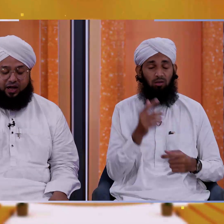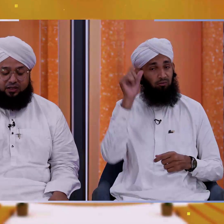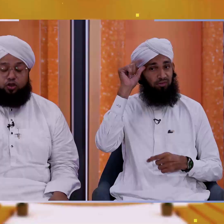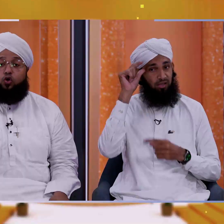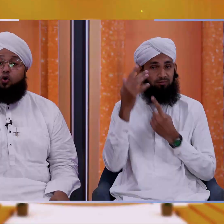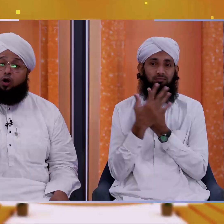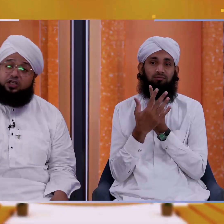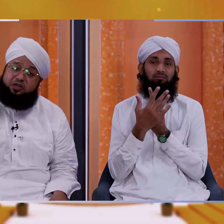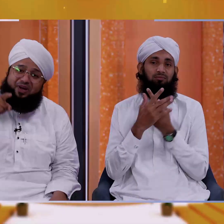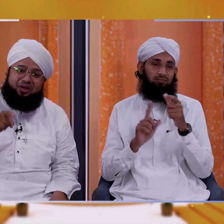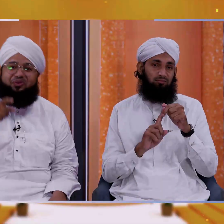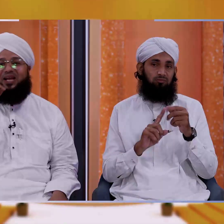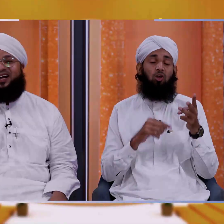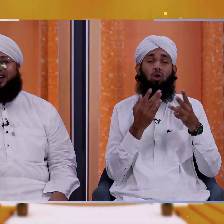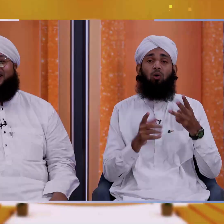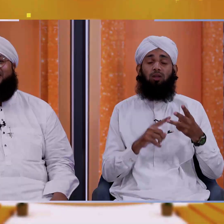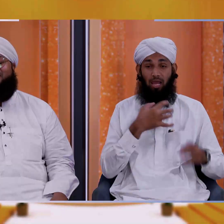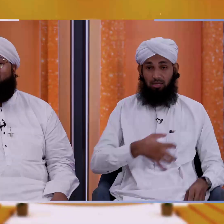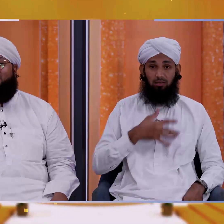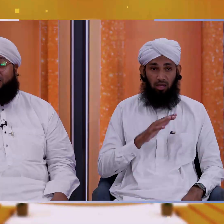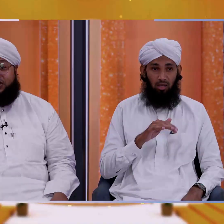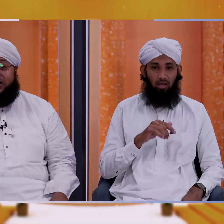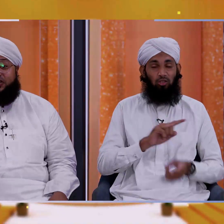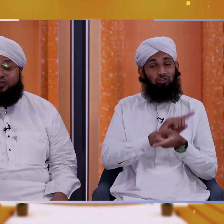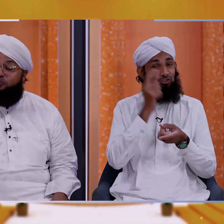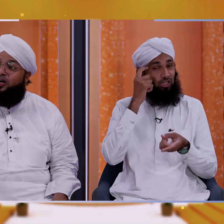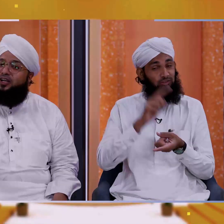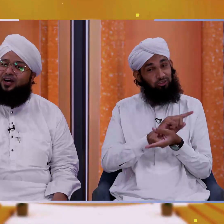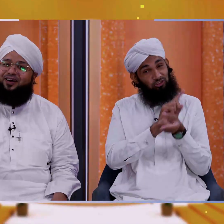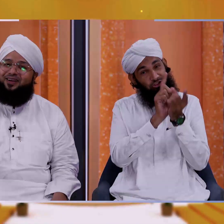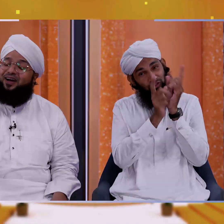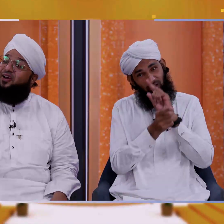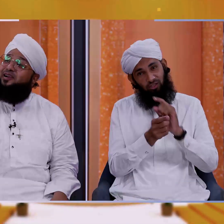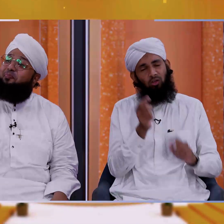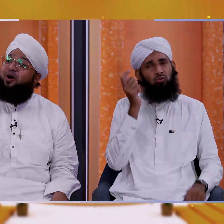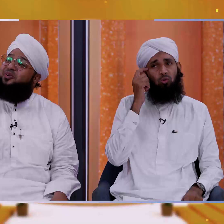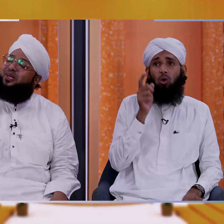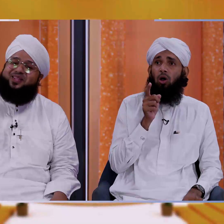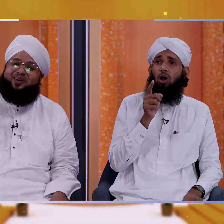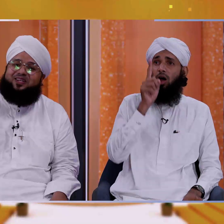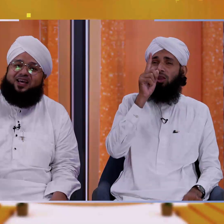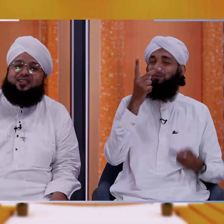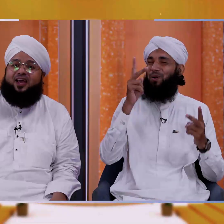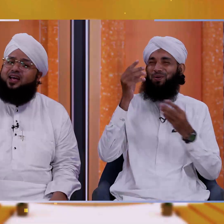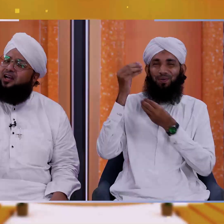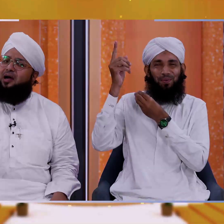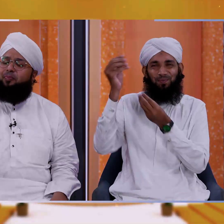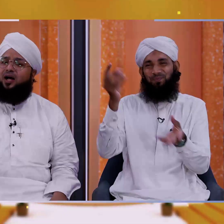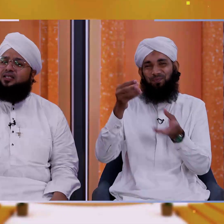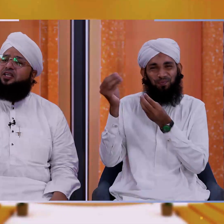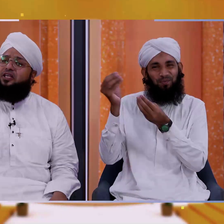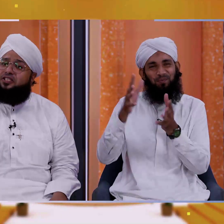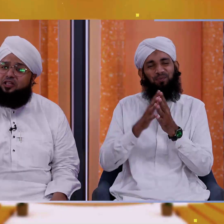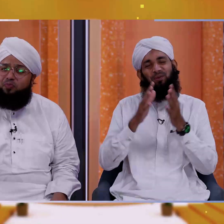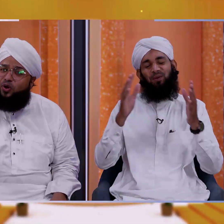کی عادت کو رشک میں تبدیل کر لیں۔ رشک کیسے؟ سبحان اللہ، ارے اللہ پاک نے کتنا نوازا ہے اسے، اللہ